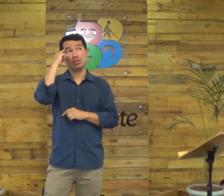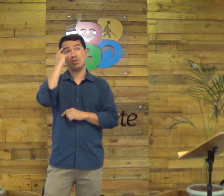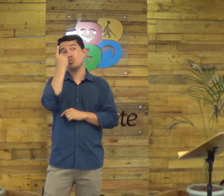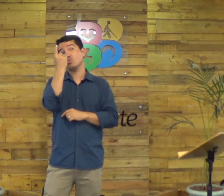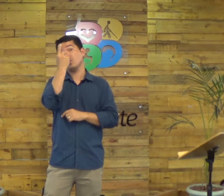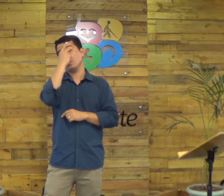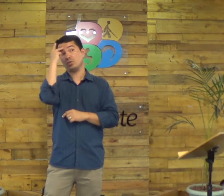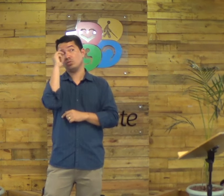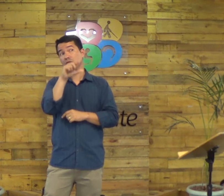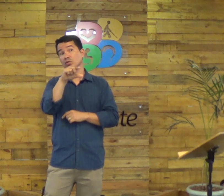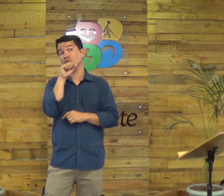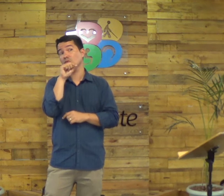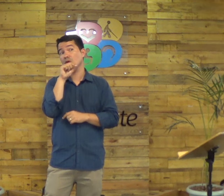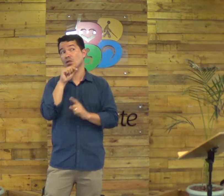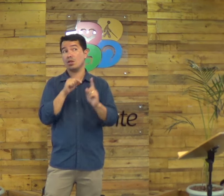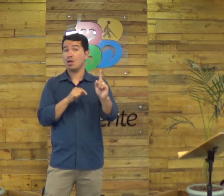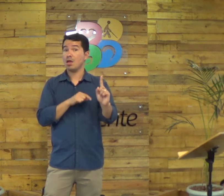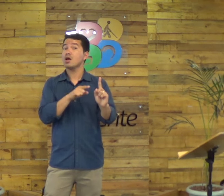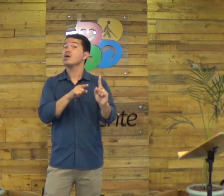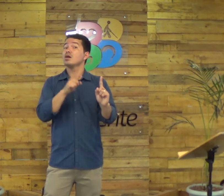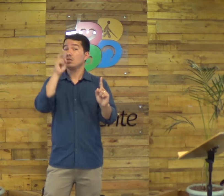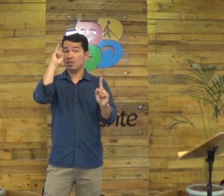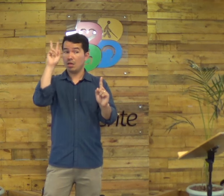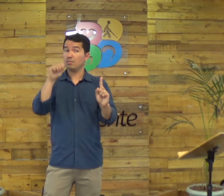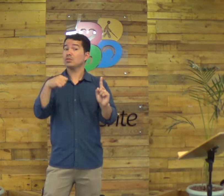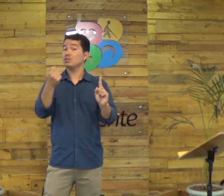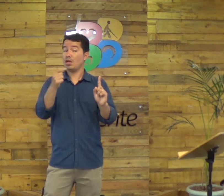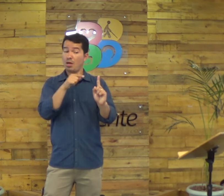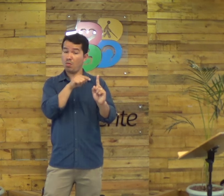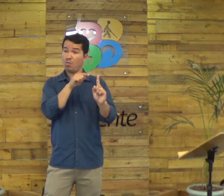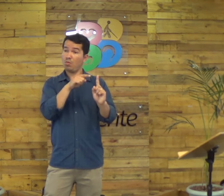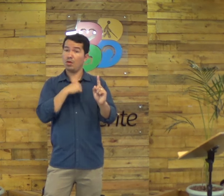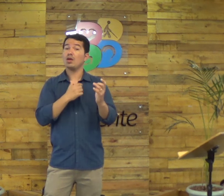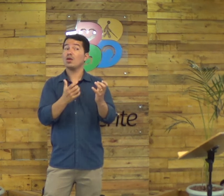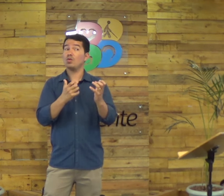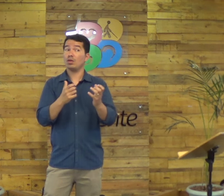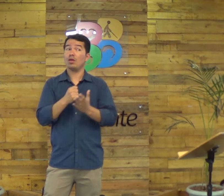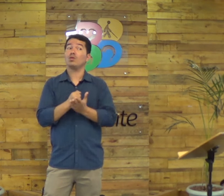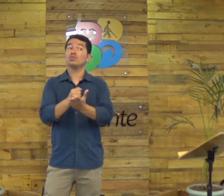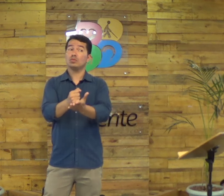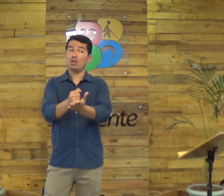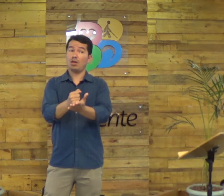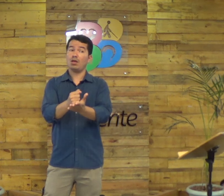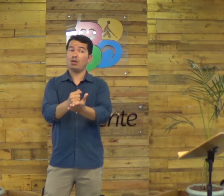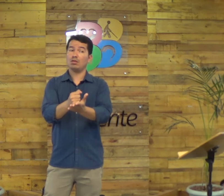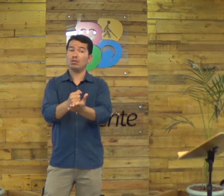ou talvez você pensa, ah não, eu tenho aquela pessoa, que eu posso ajudar, pensa na pessoa, e eu quero ajudá-la,